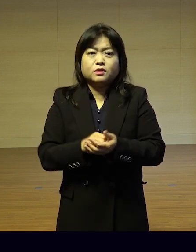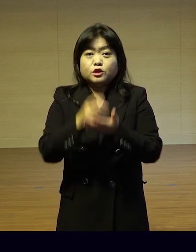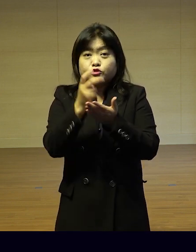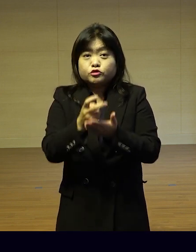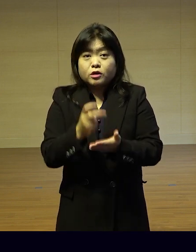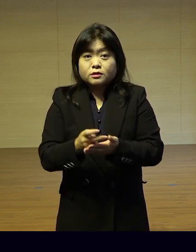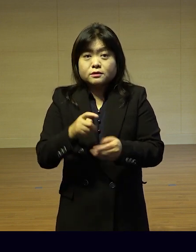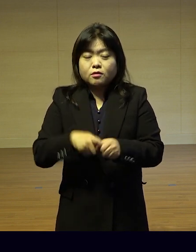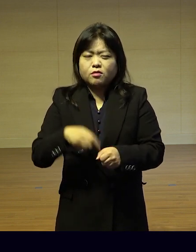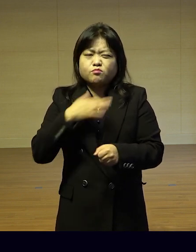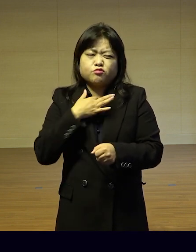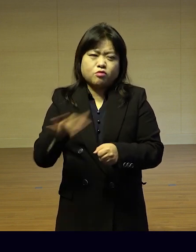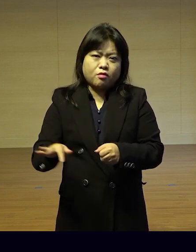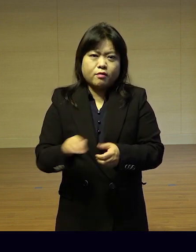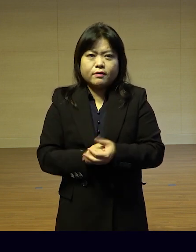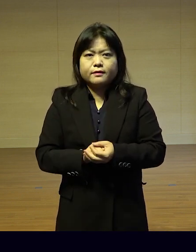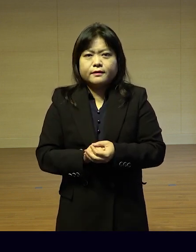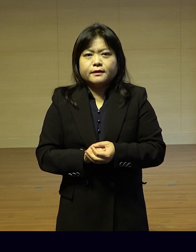규정적